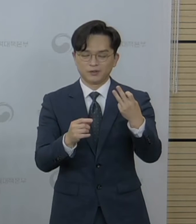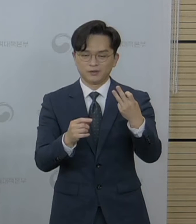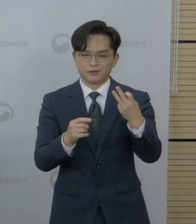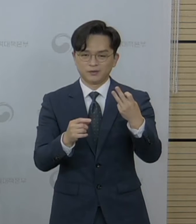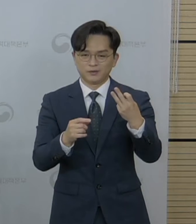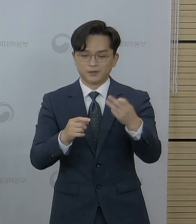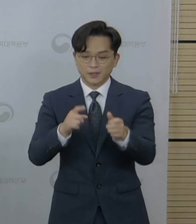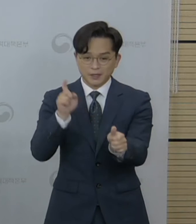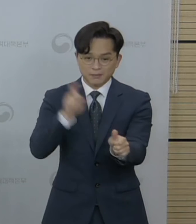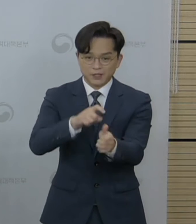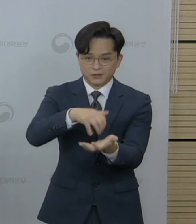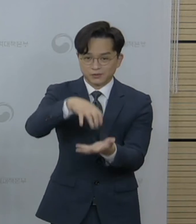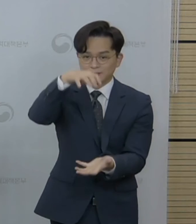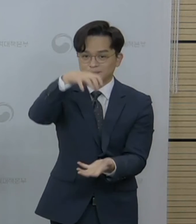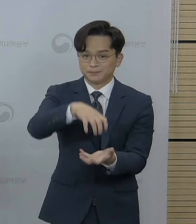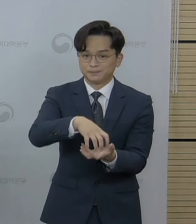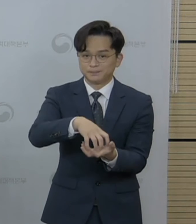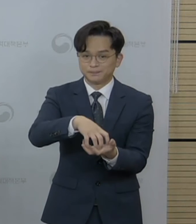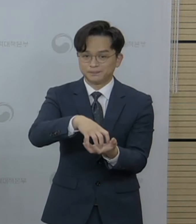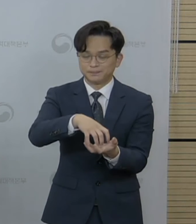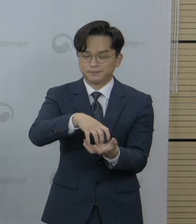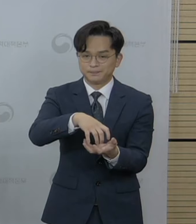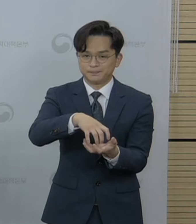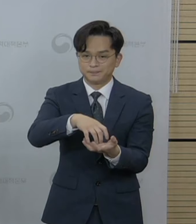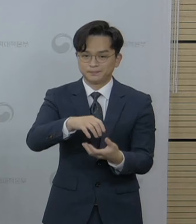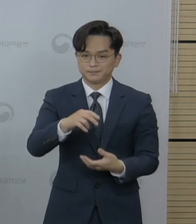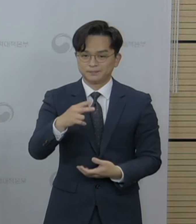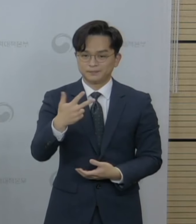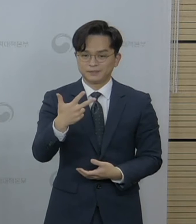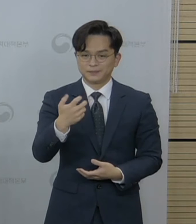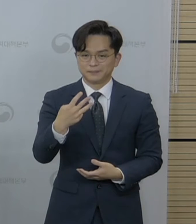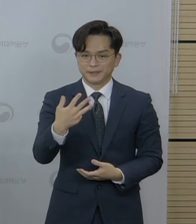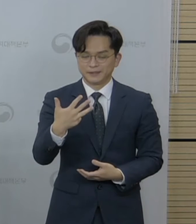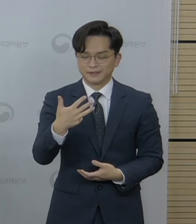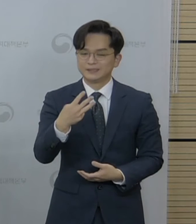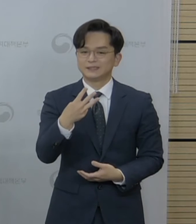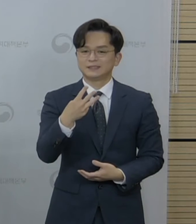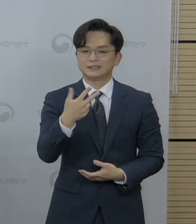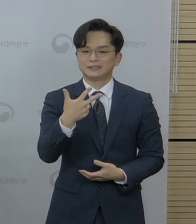현재까지 누적 확진자 수는 총 78명입니다.